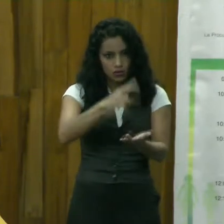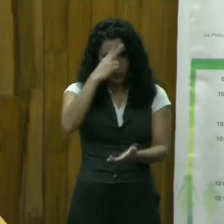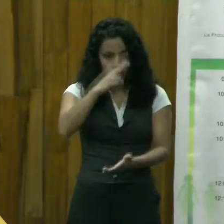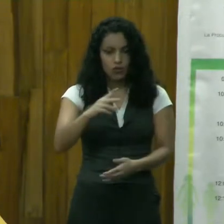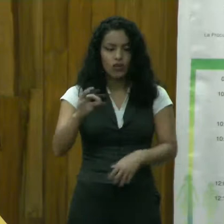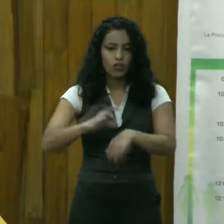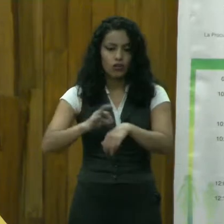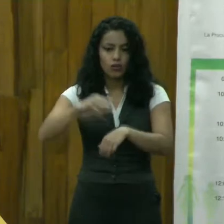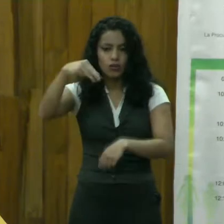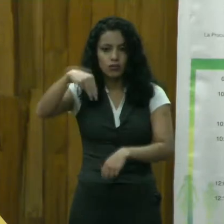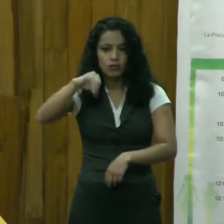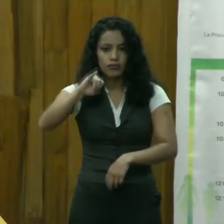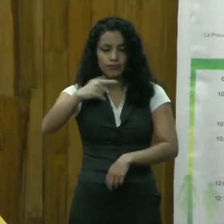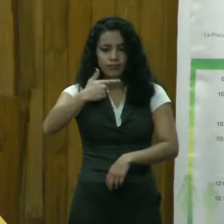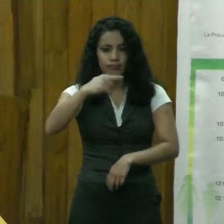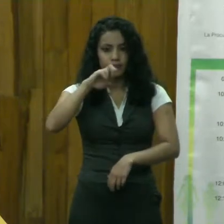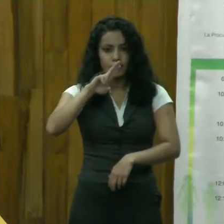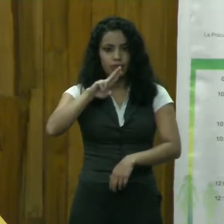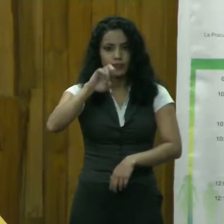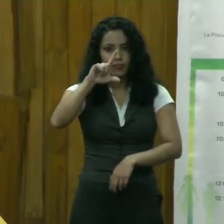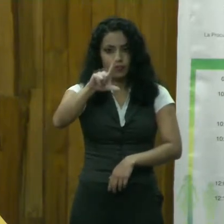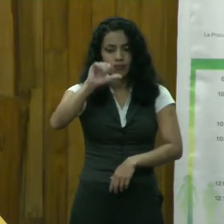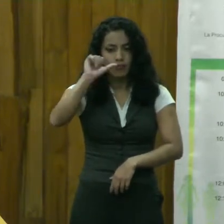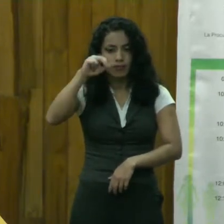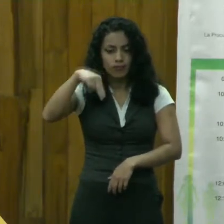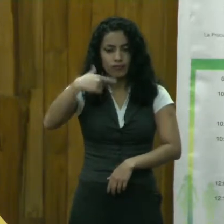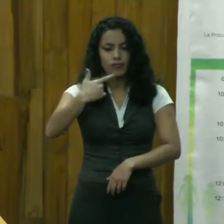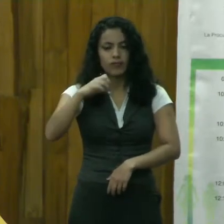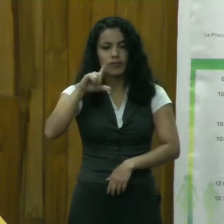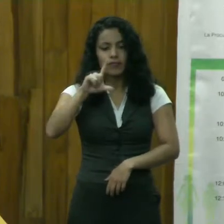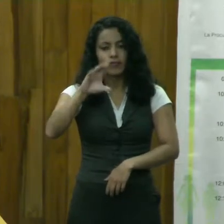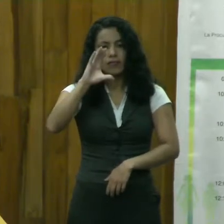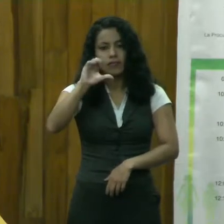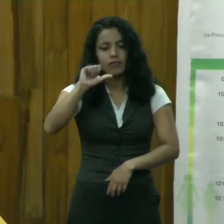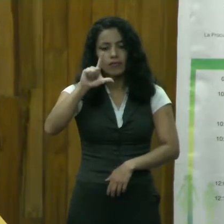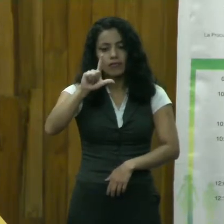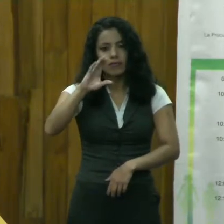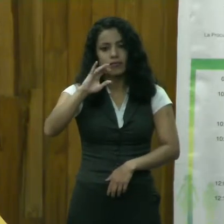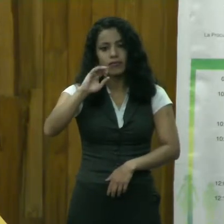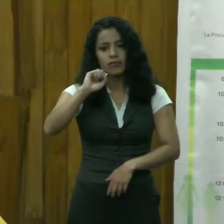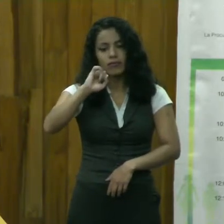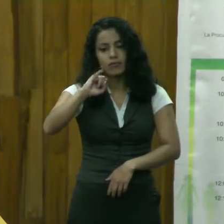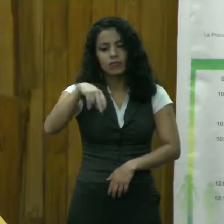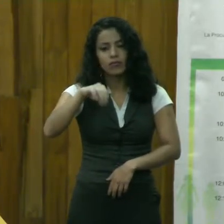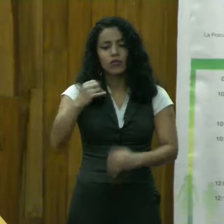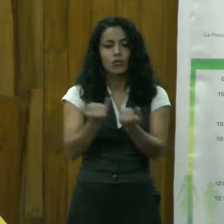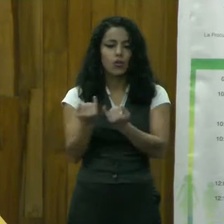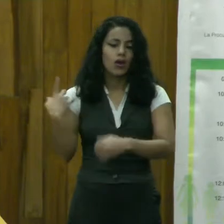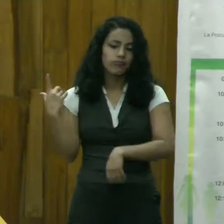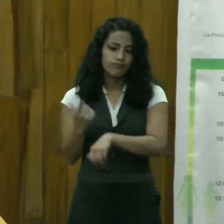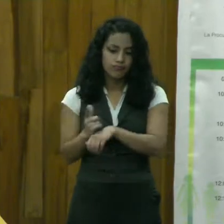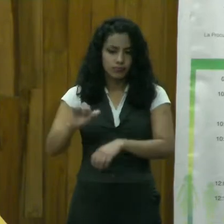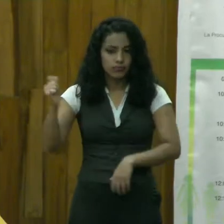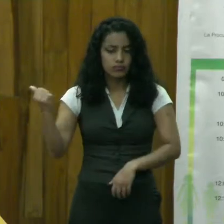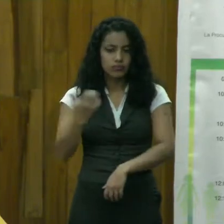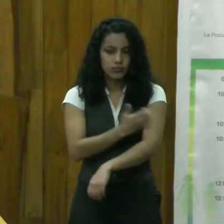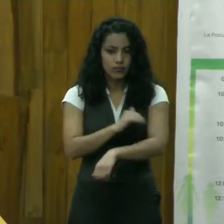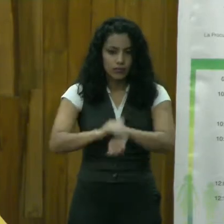ángel cancino así como a mi colega y amigo director del instituto de geografía